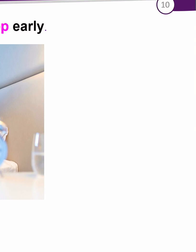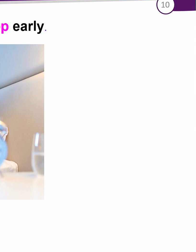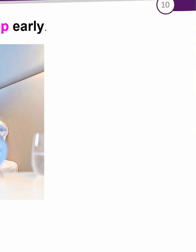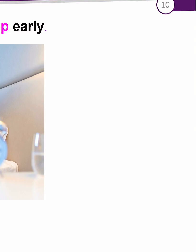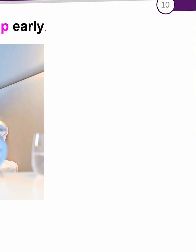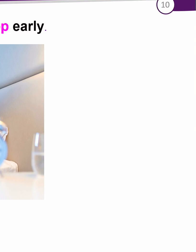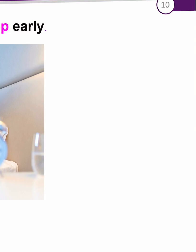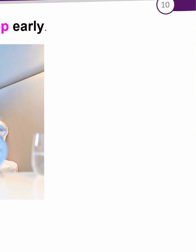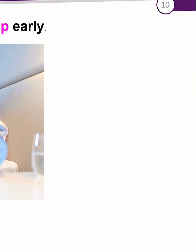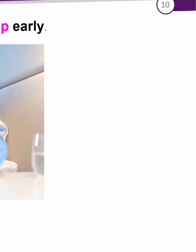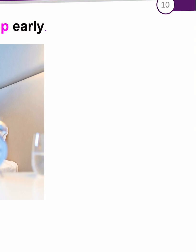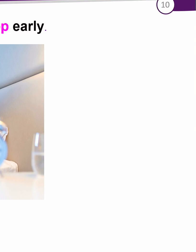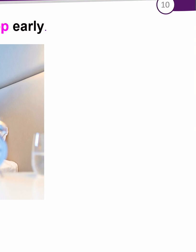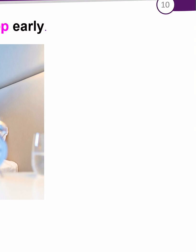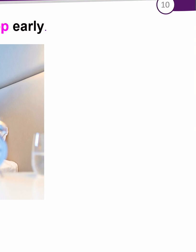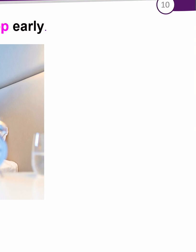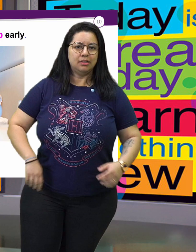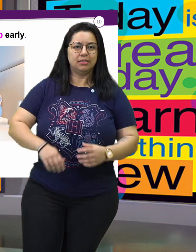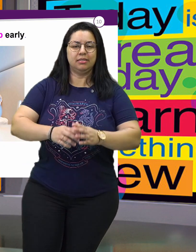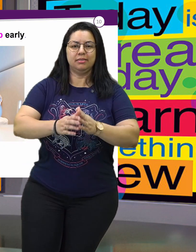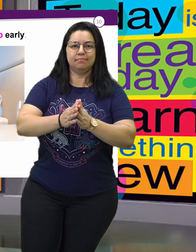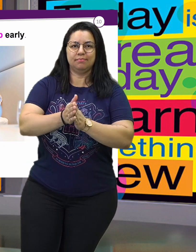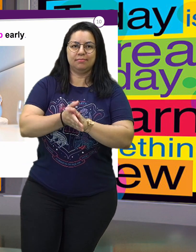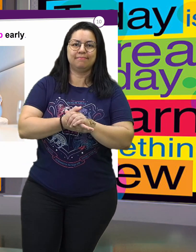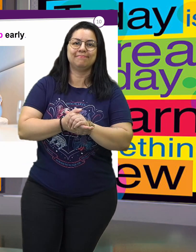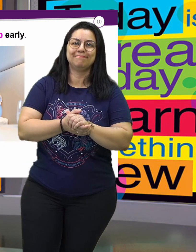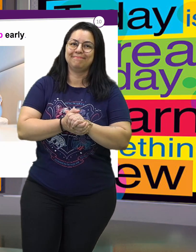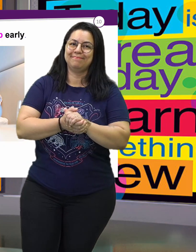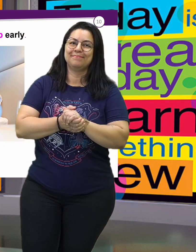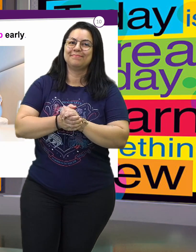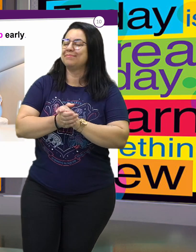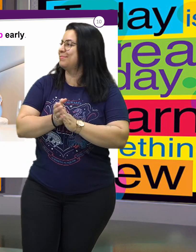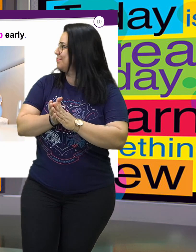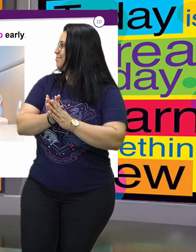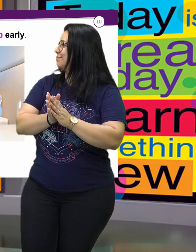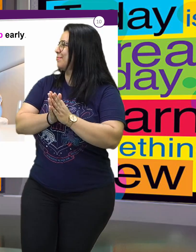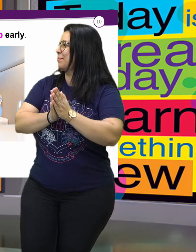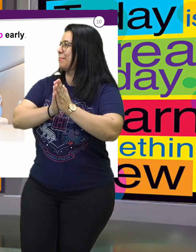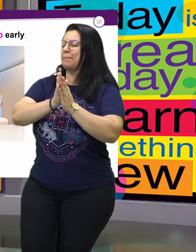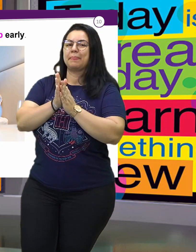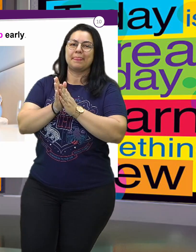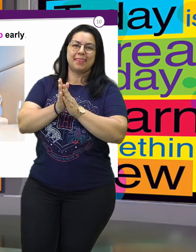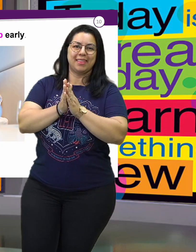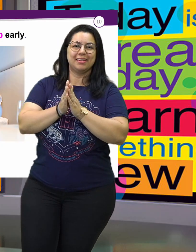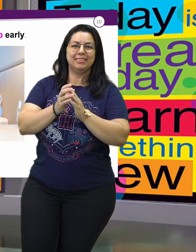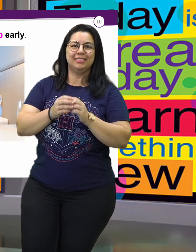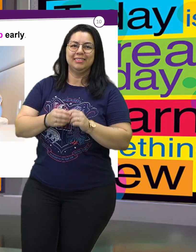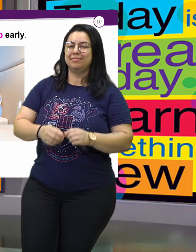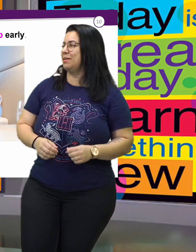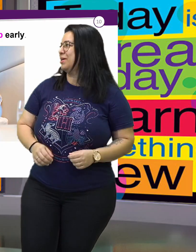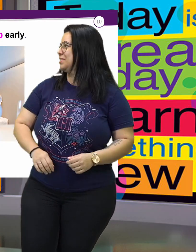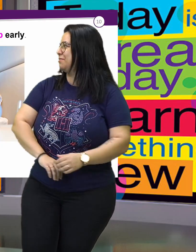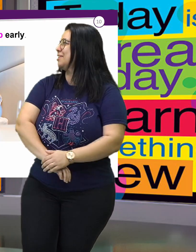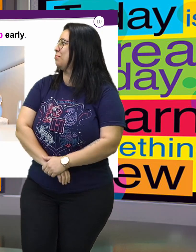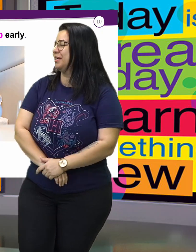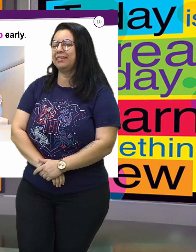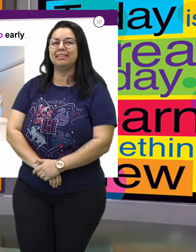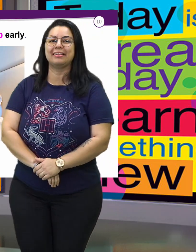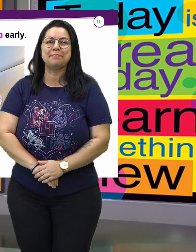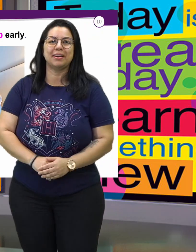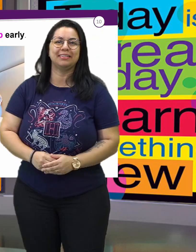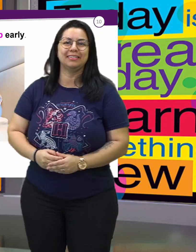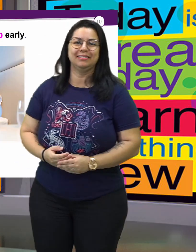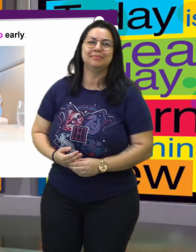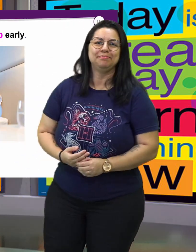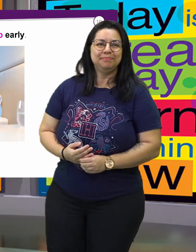É um conteúdo que não é difícil. Não é dificultoso. Assim, como a gente só está trabalhando hoje com uma condicional, então a gente não tem... fácil pra